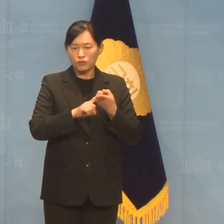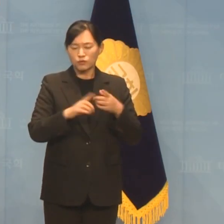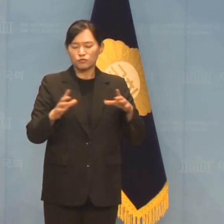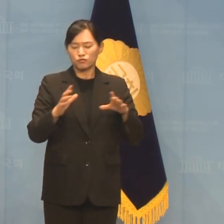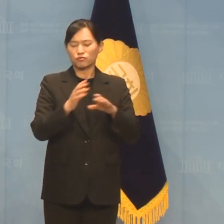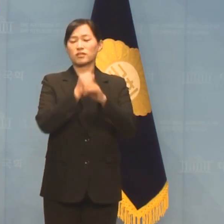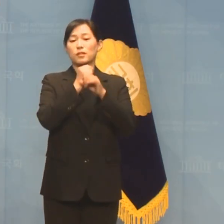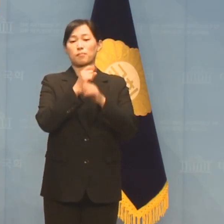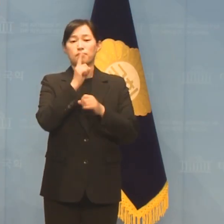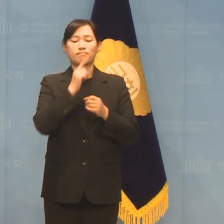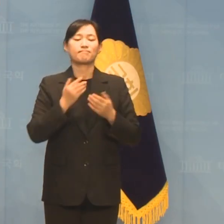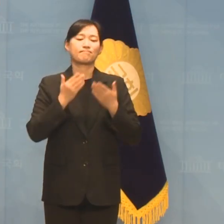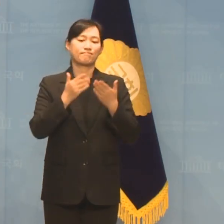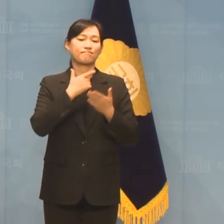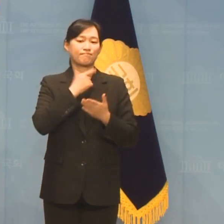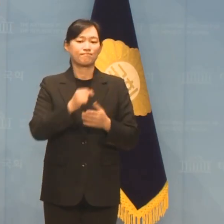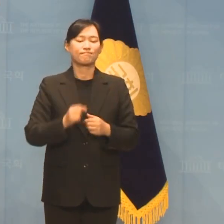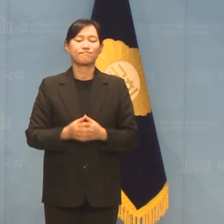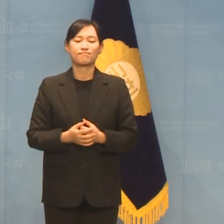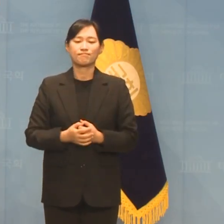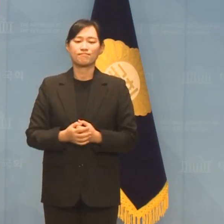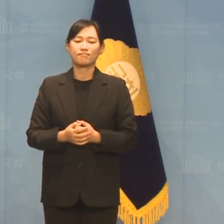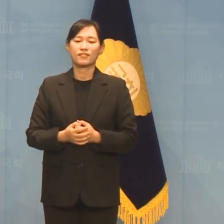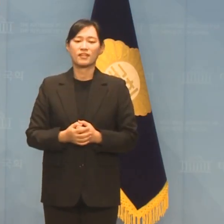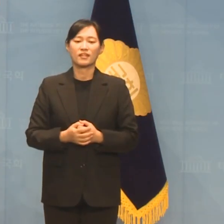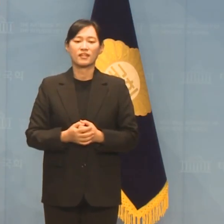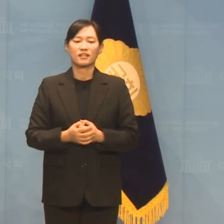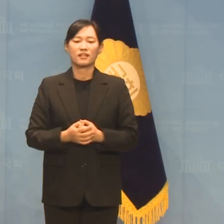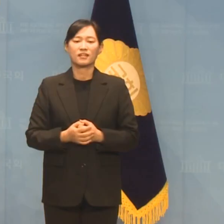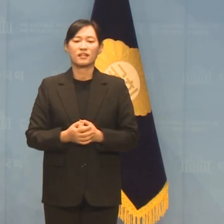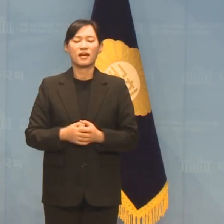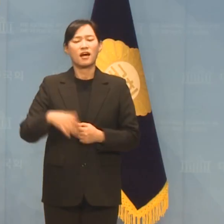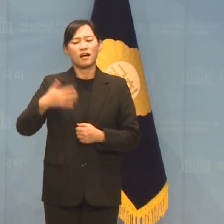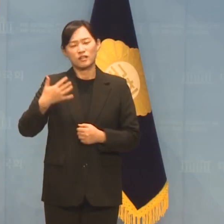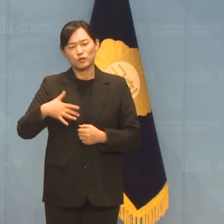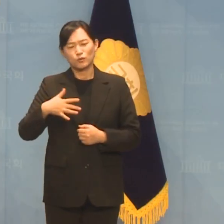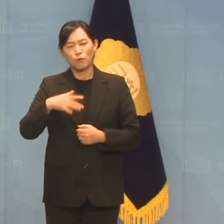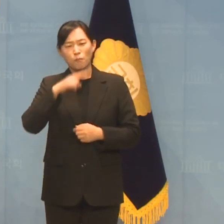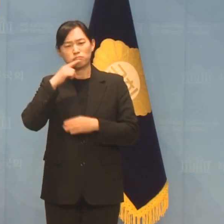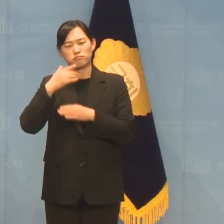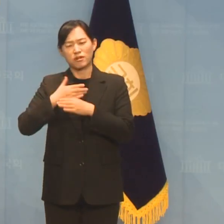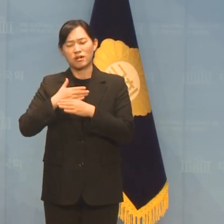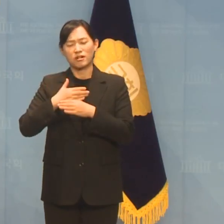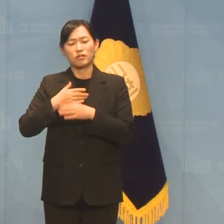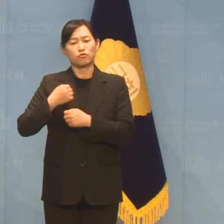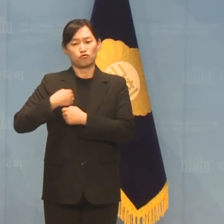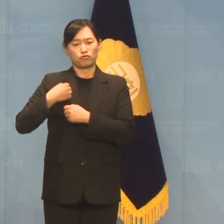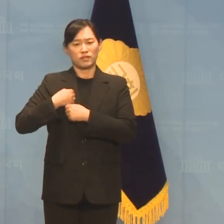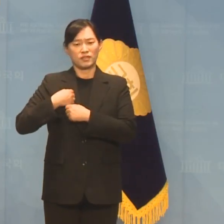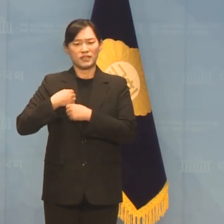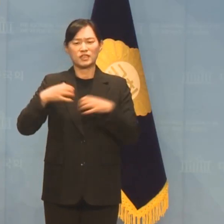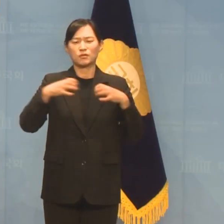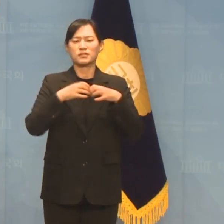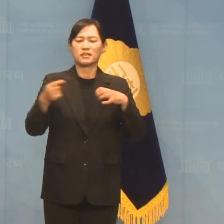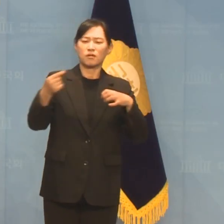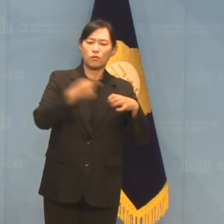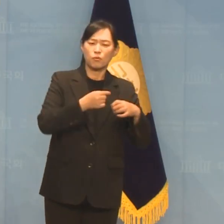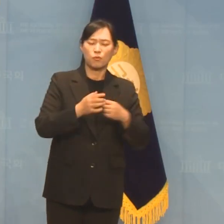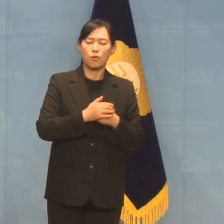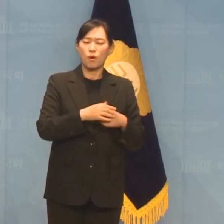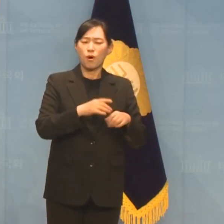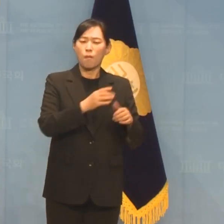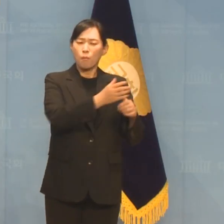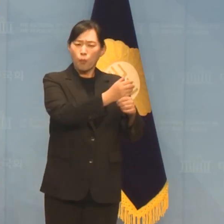추려서 말씀드리도록 하겠습니다. 아울러 아직도 북한군 참전과 포로의 존재 등을